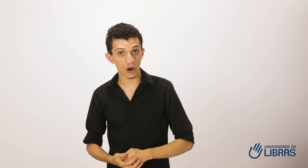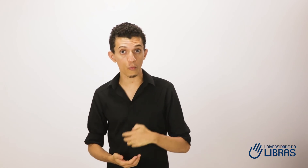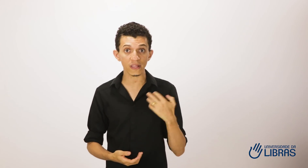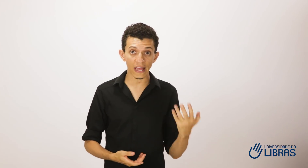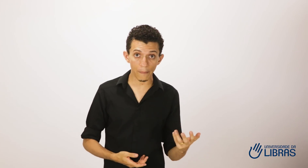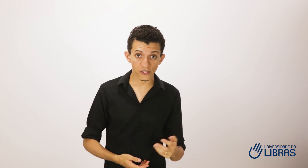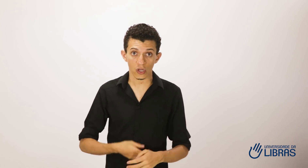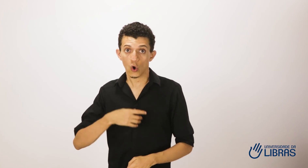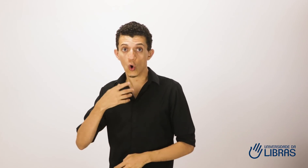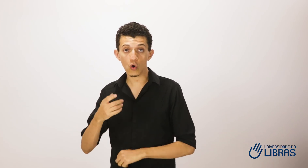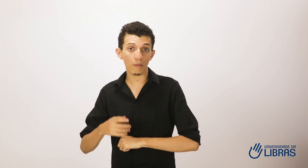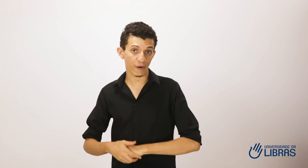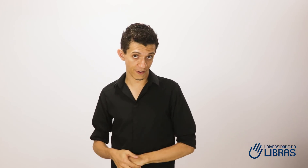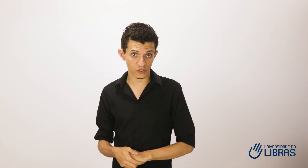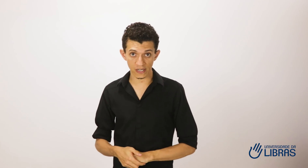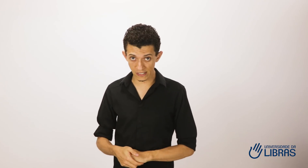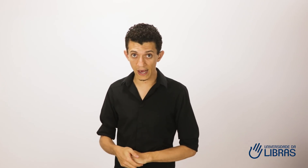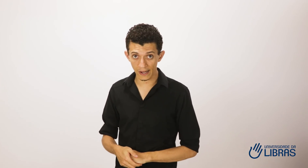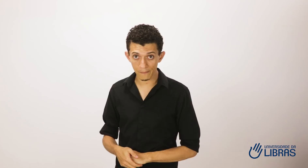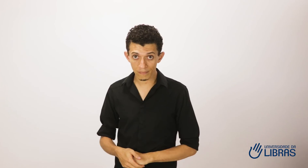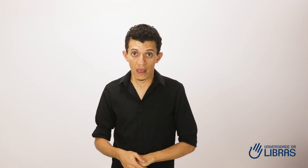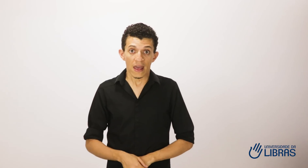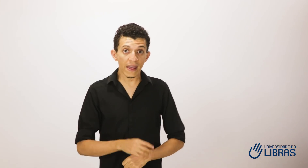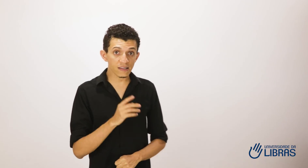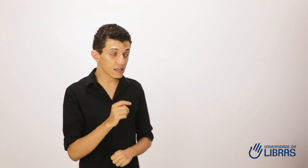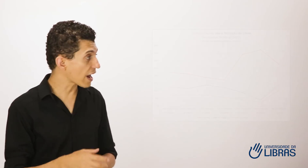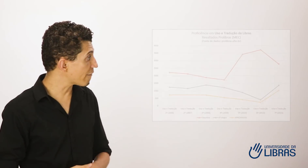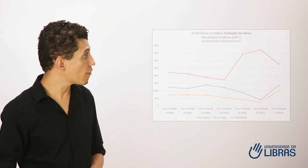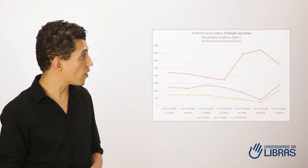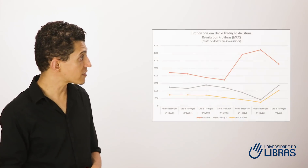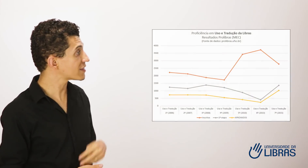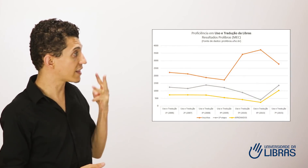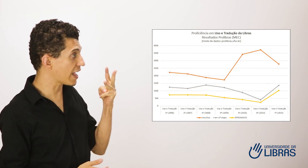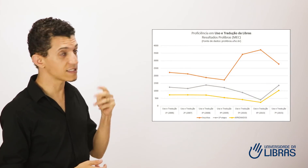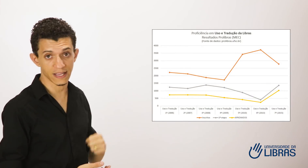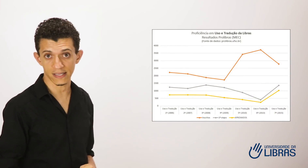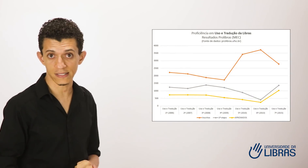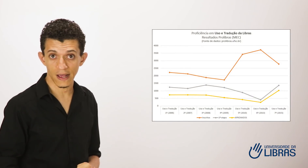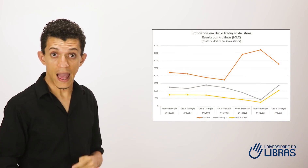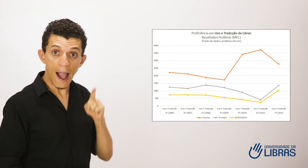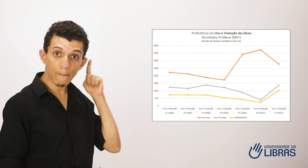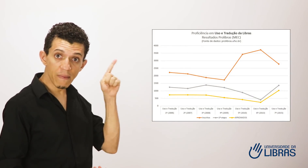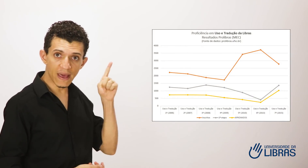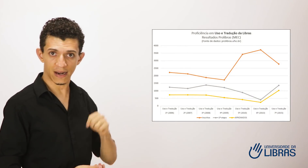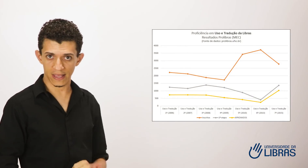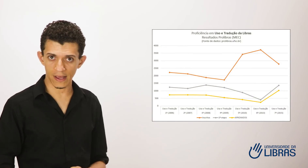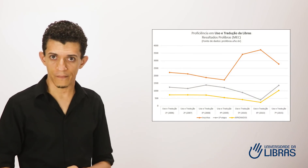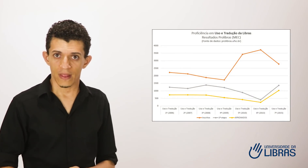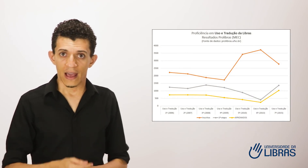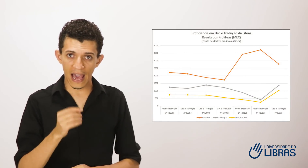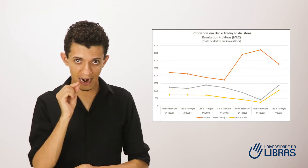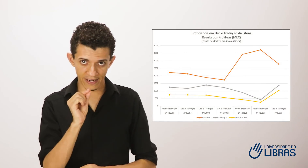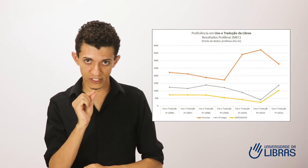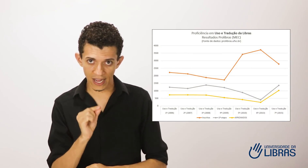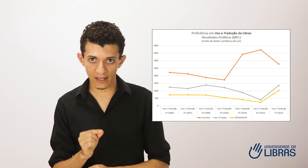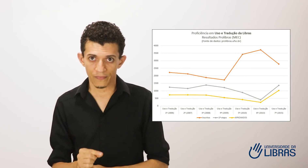como intérprete ou como professor nessa área. E esse gráfico mostra 3 linhas. A primeira linha, a alaranjada,